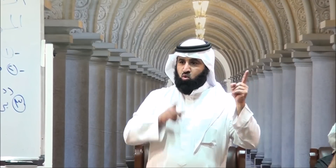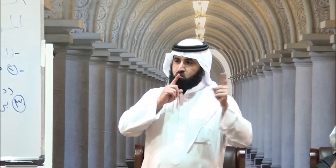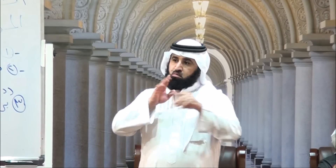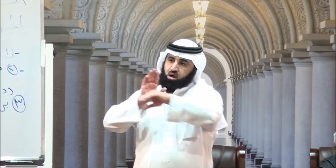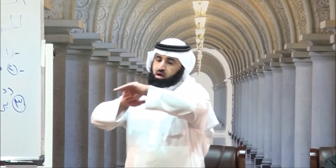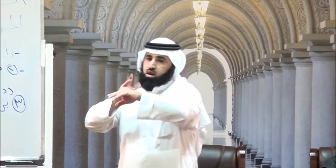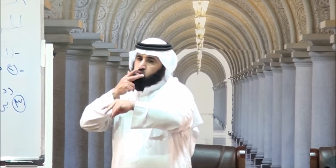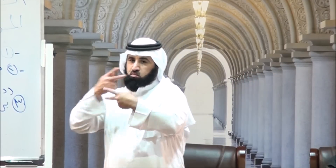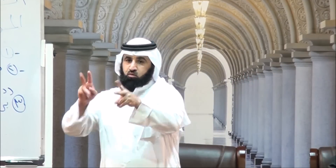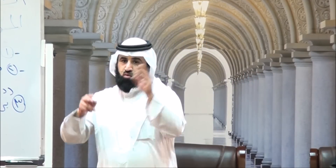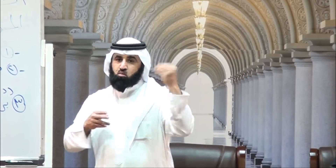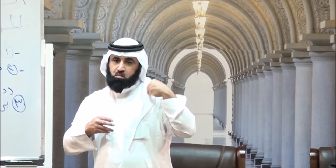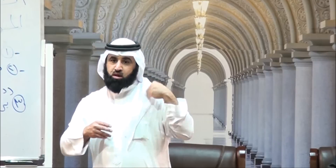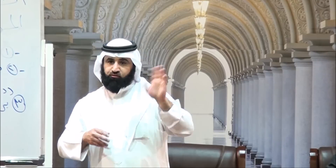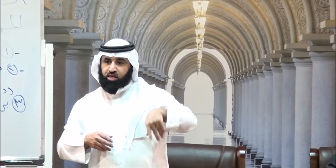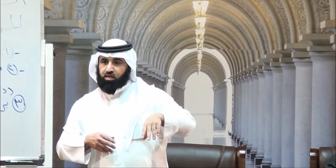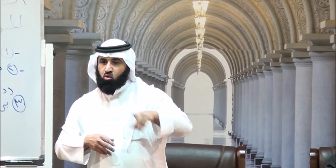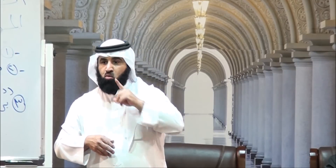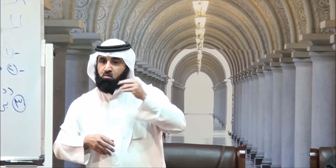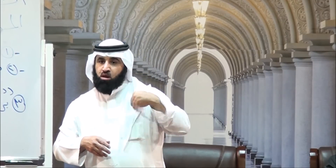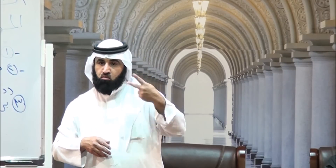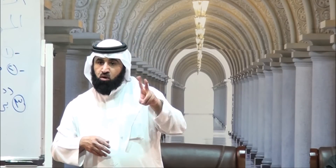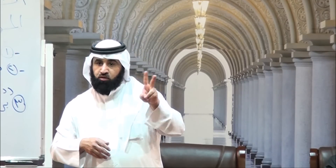يدخن؟ ها؟